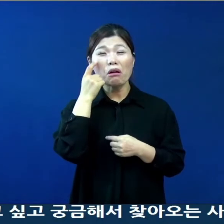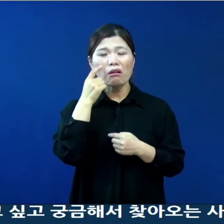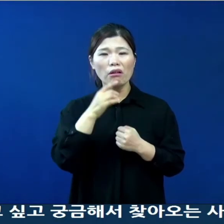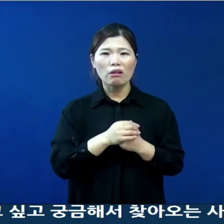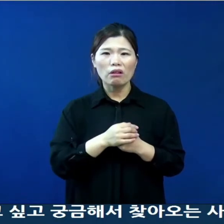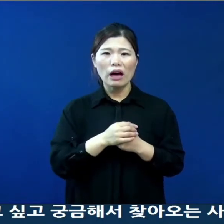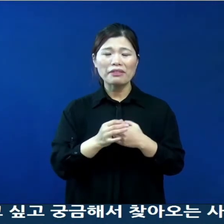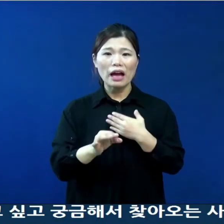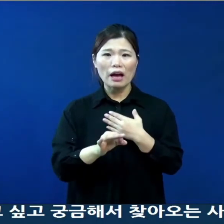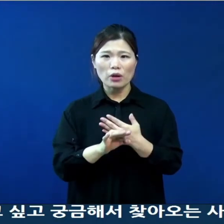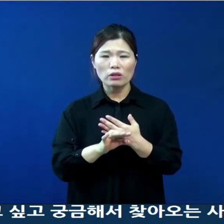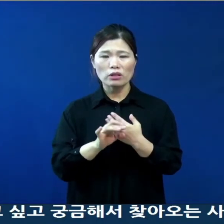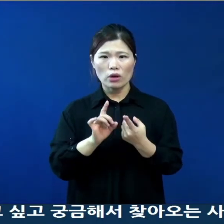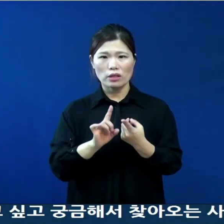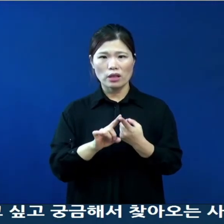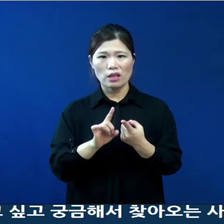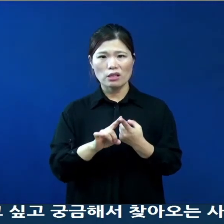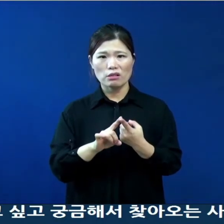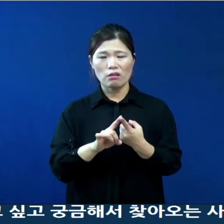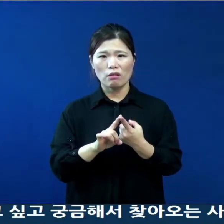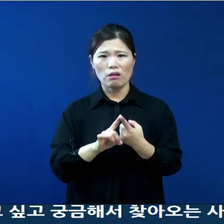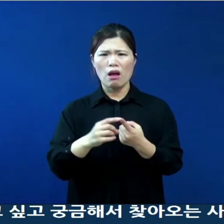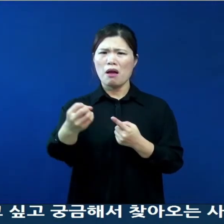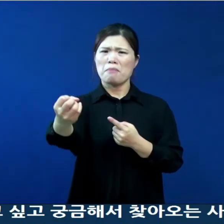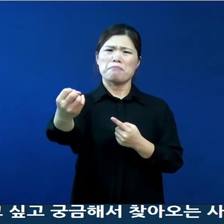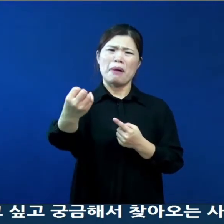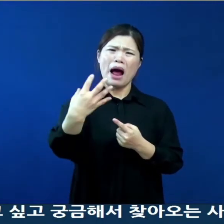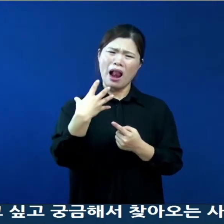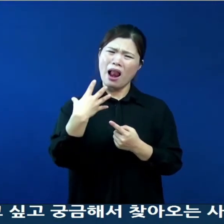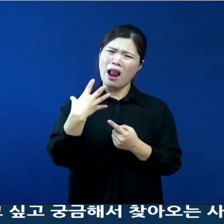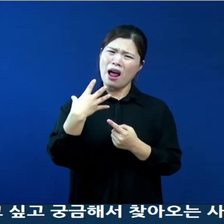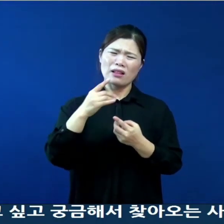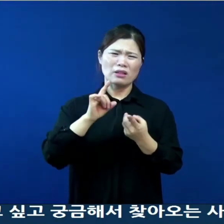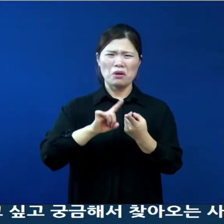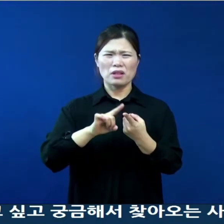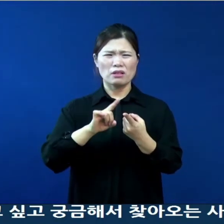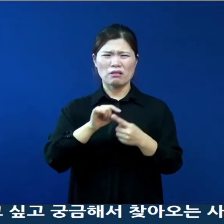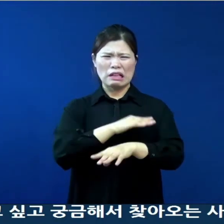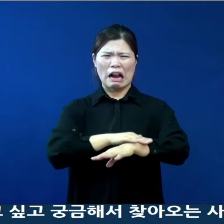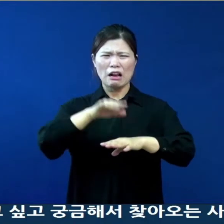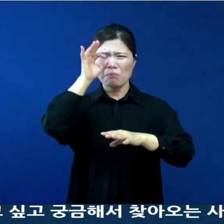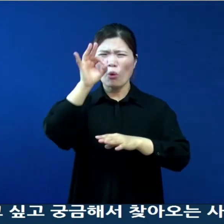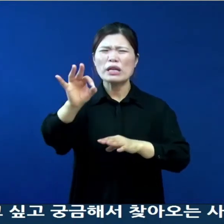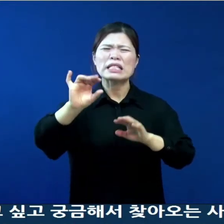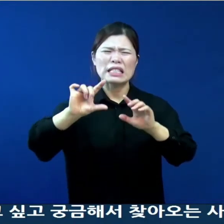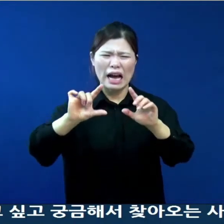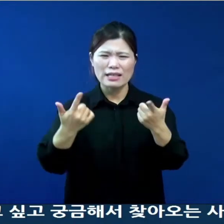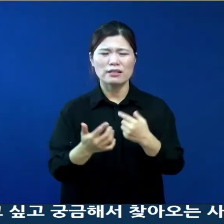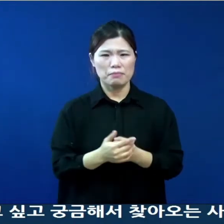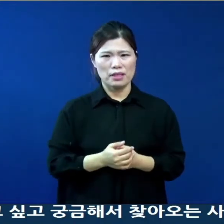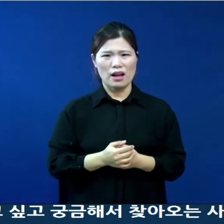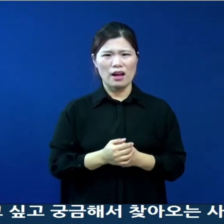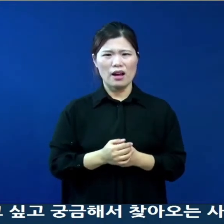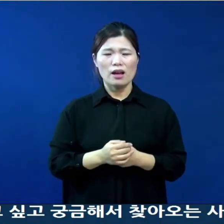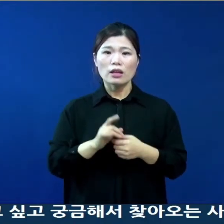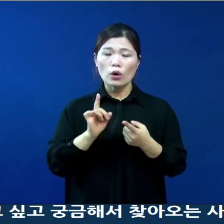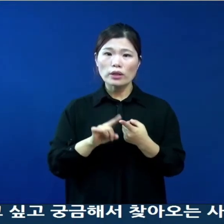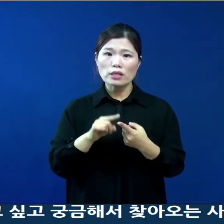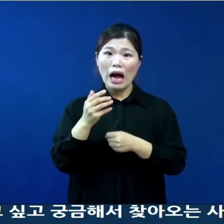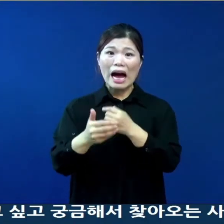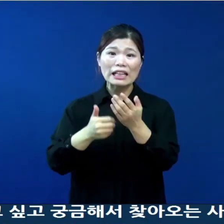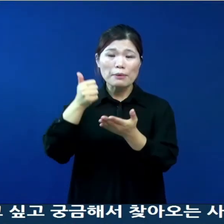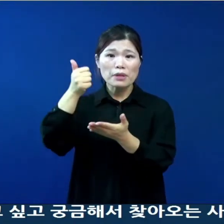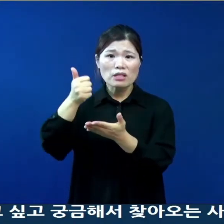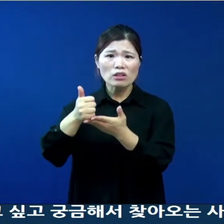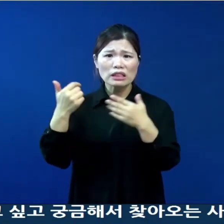싶지 않죠. 그대로 살지 않을 것이라는 것이 우리 눈에도 보이는데 왜 그 말을 하겠습니까? 하나님께서 우리에게